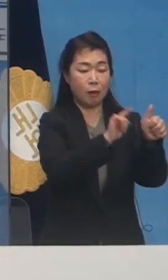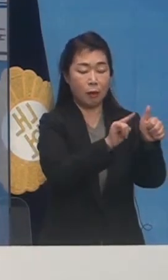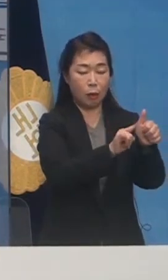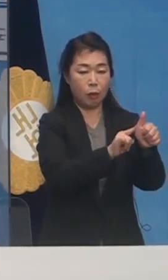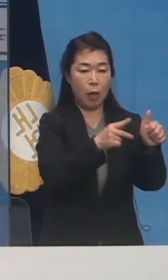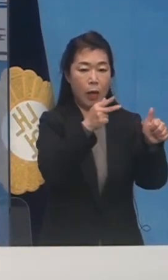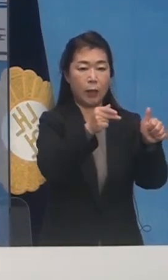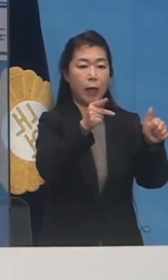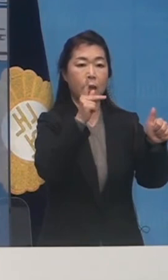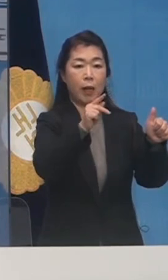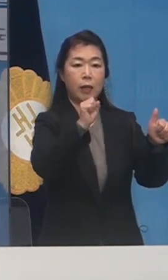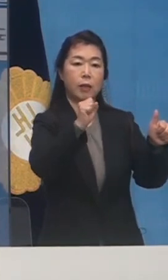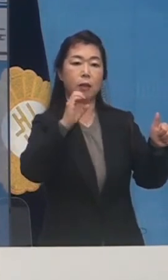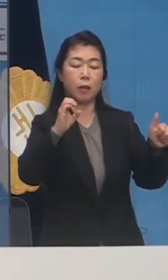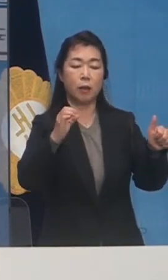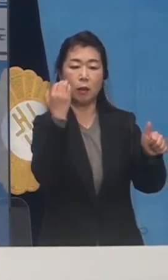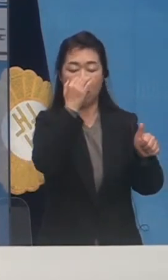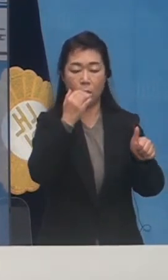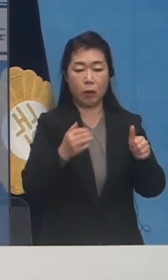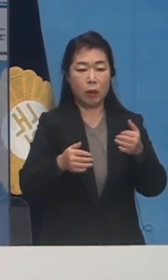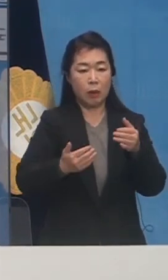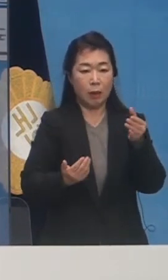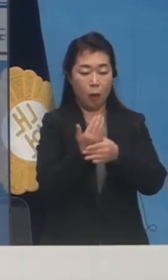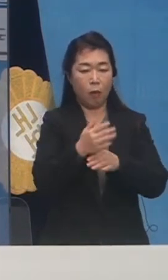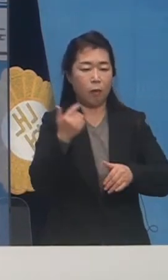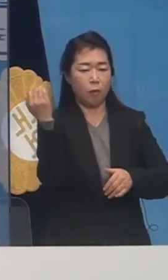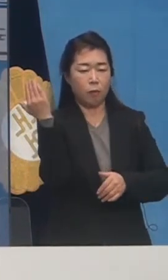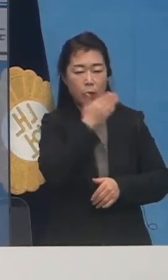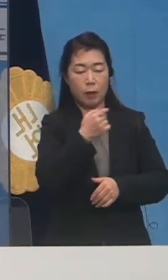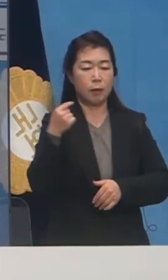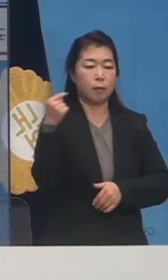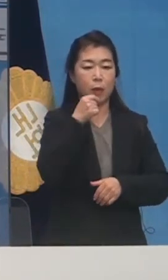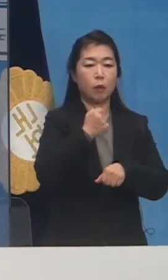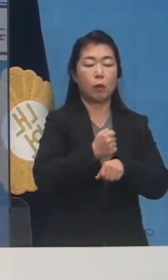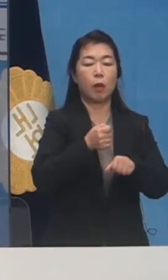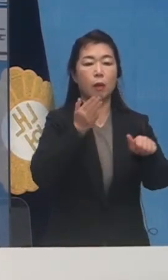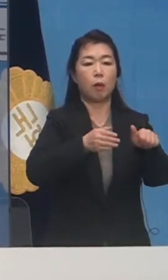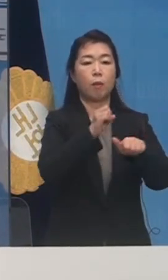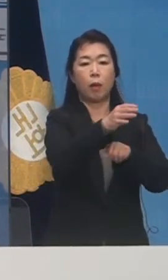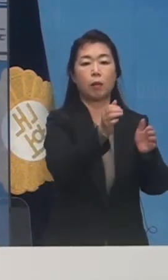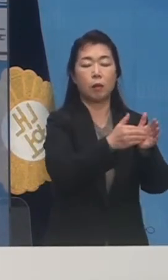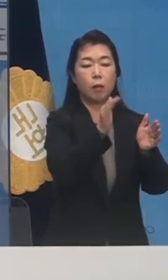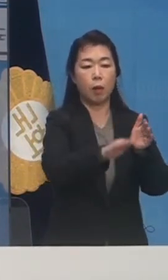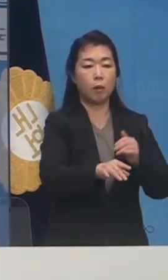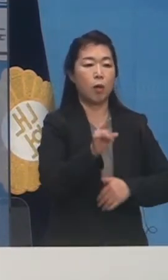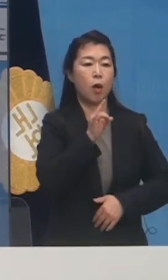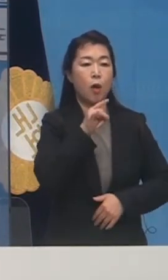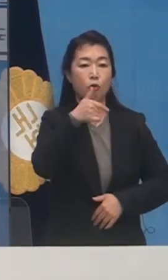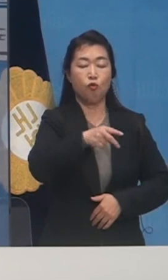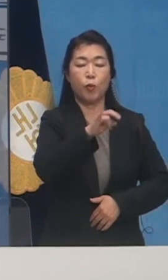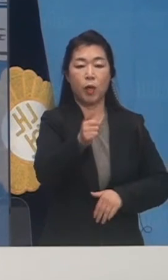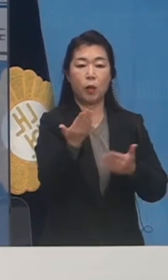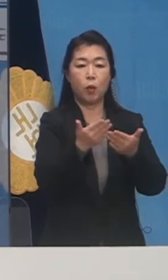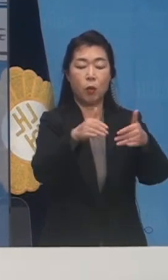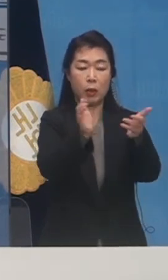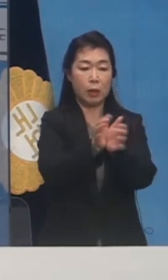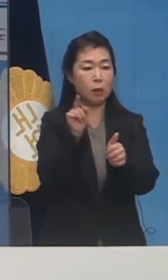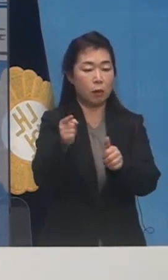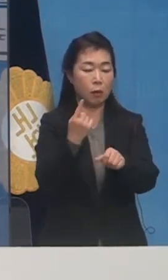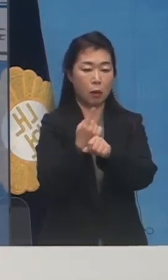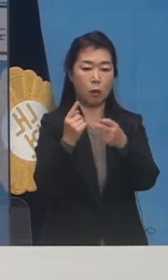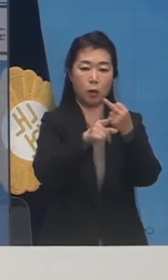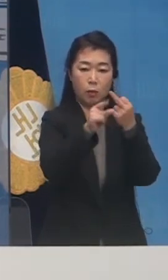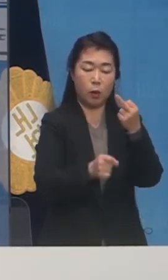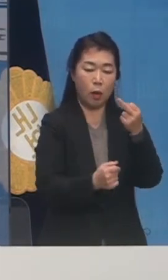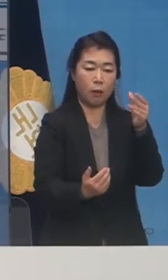성희롱 사건을 엄중하게 다뤄줄 것을 요청했다. 그러나 구미노동지청은 작년 12월